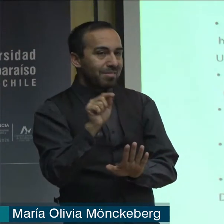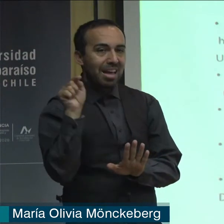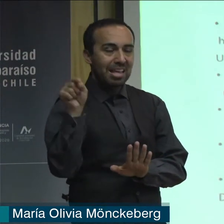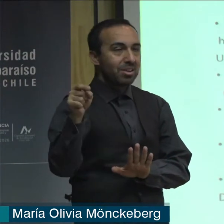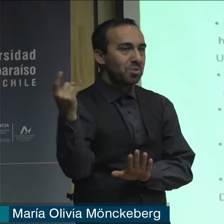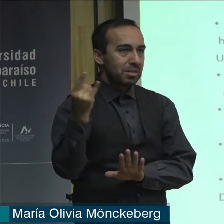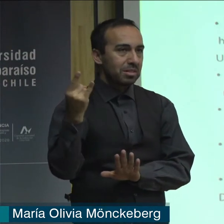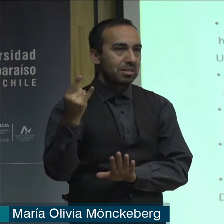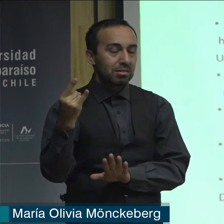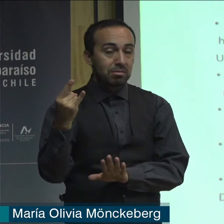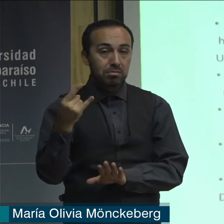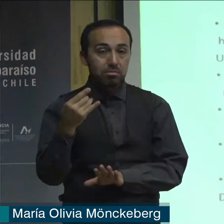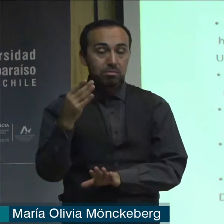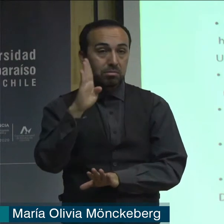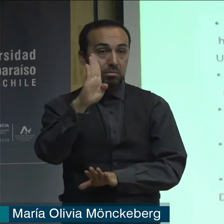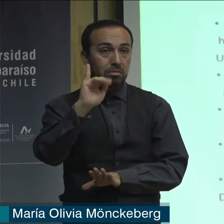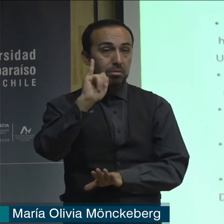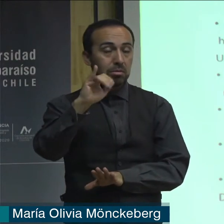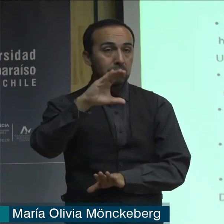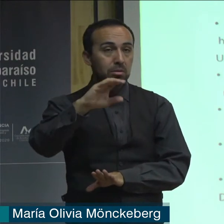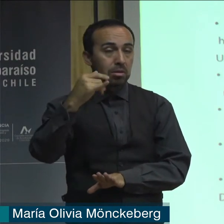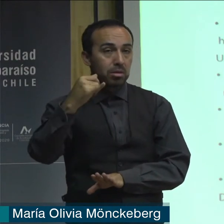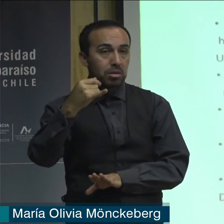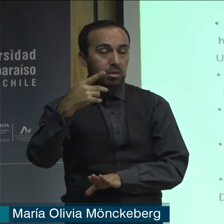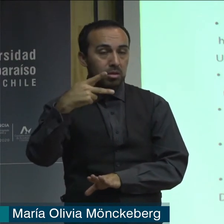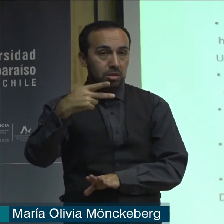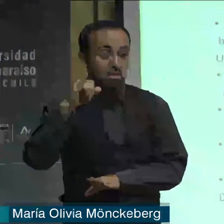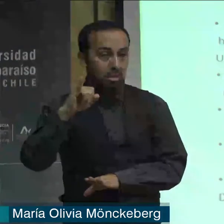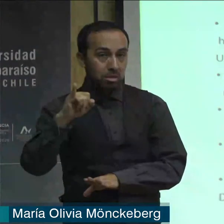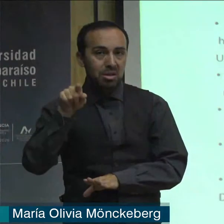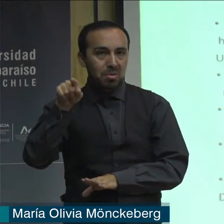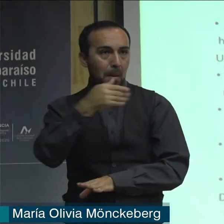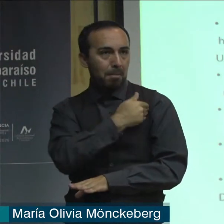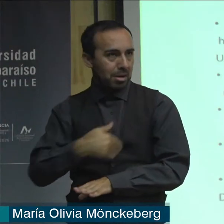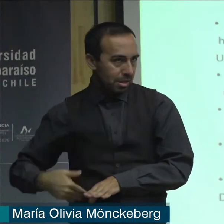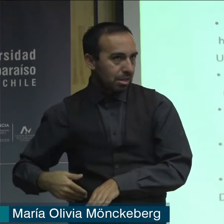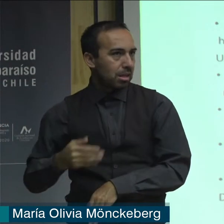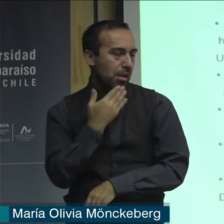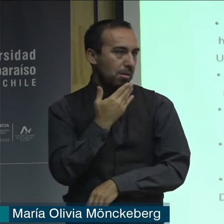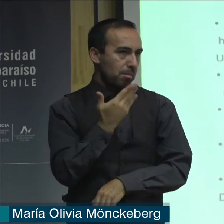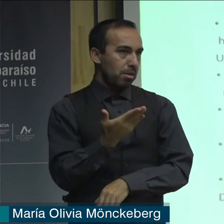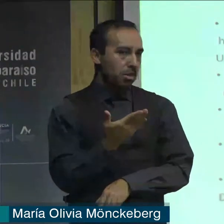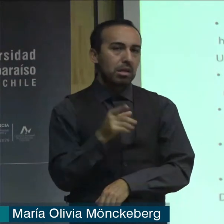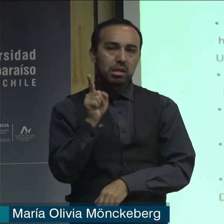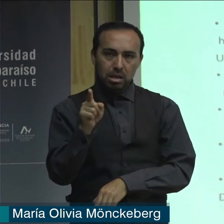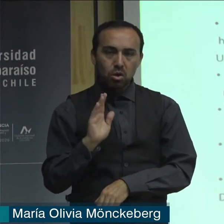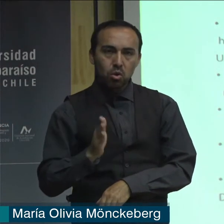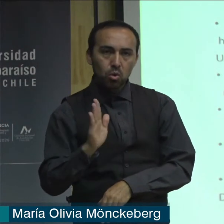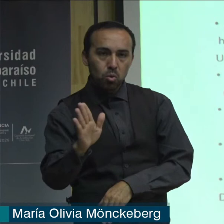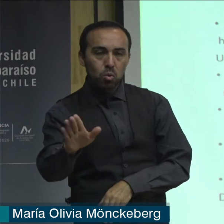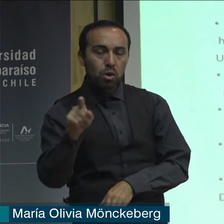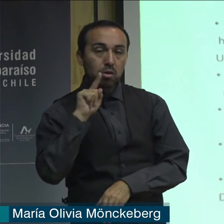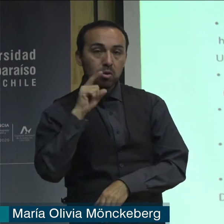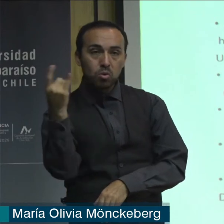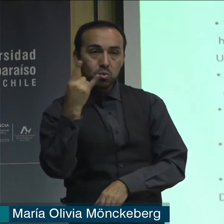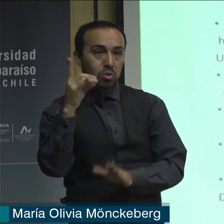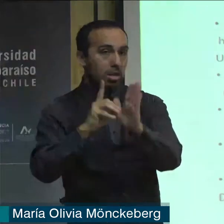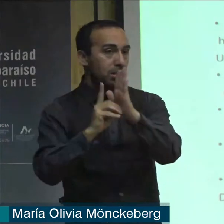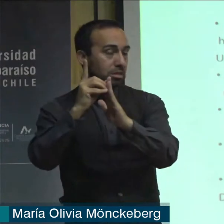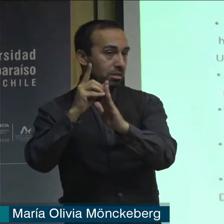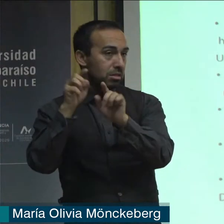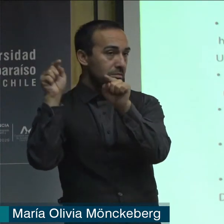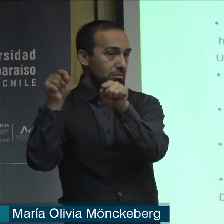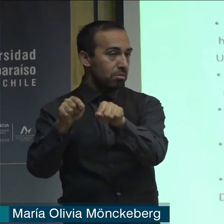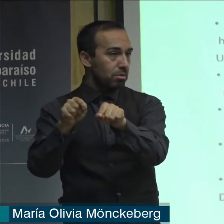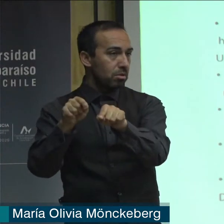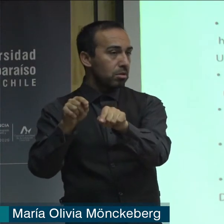digo y siguen siendo vinculados a la universidad al desarrollo Aunque en